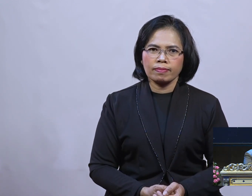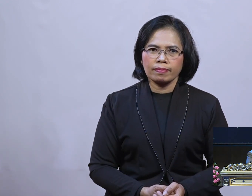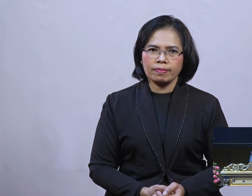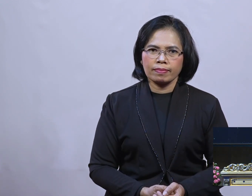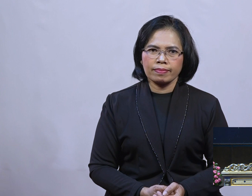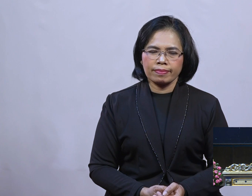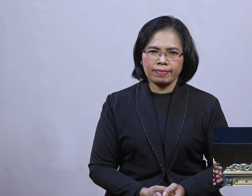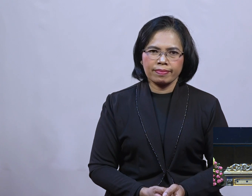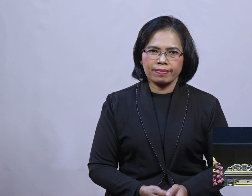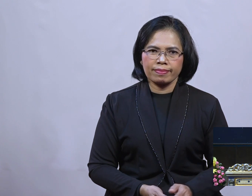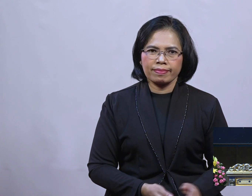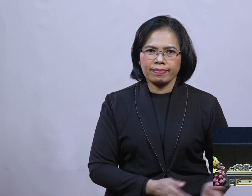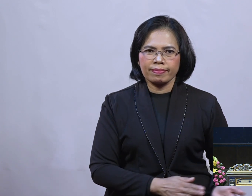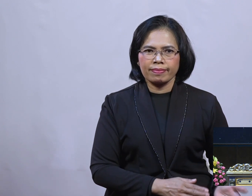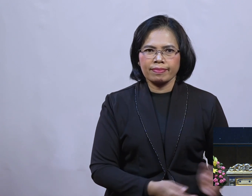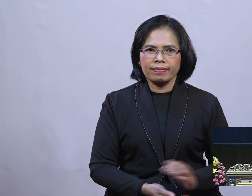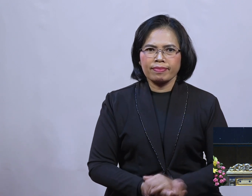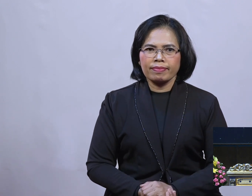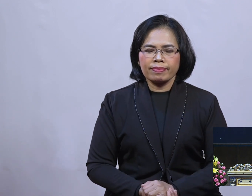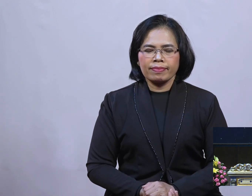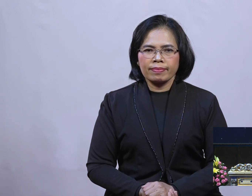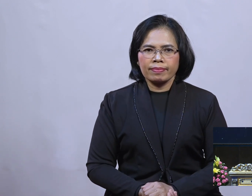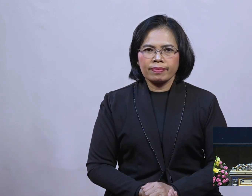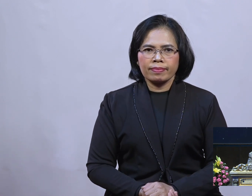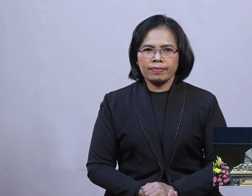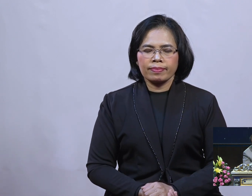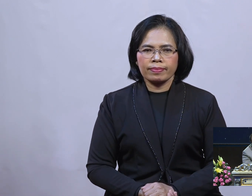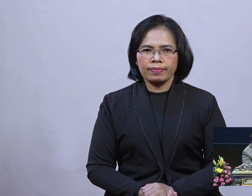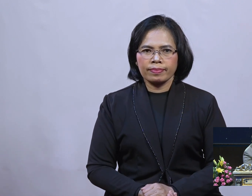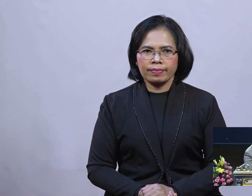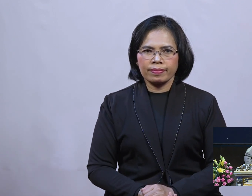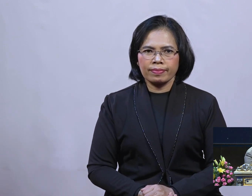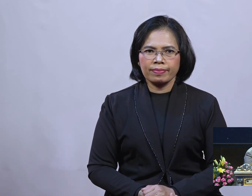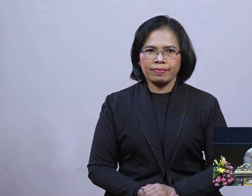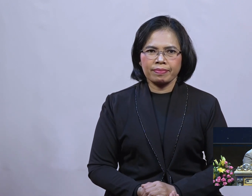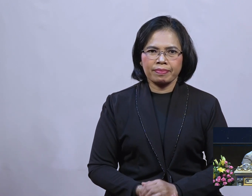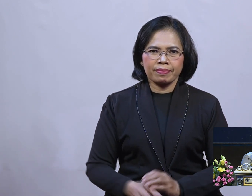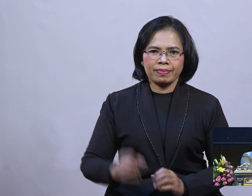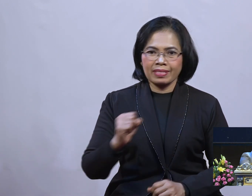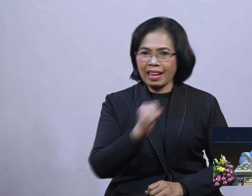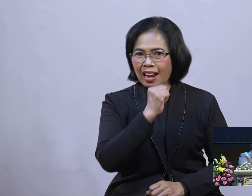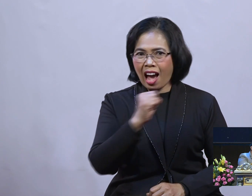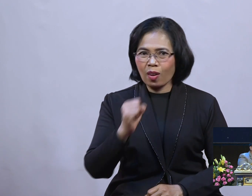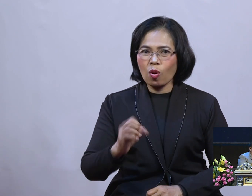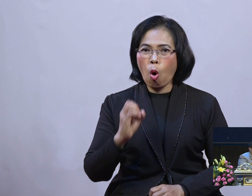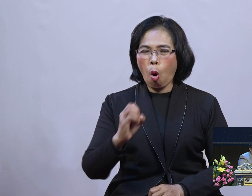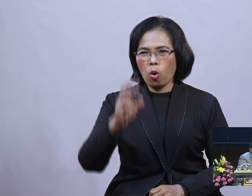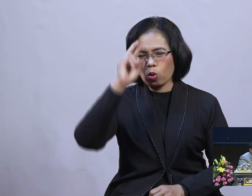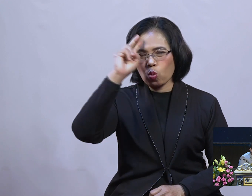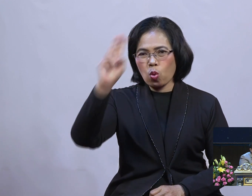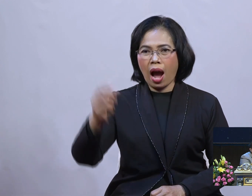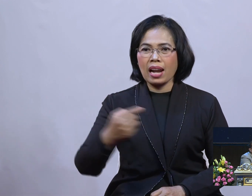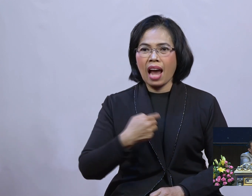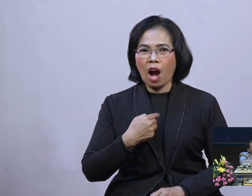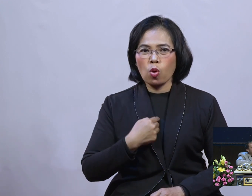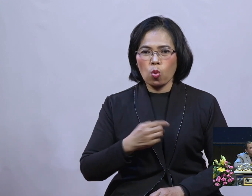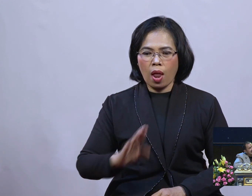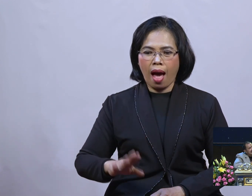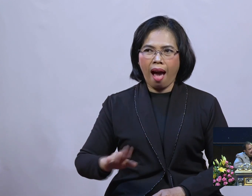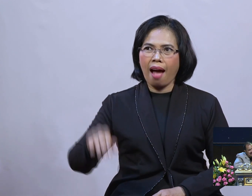Hi Ho Tuhan Akulah anakmu Oh